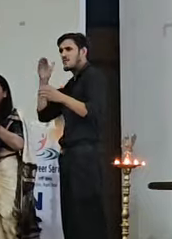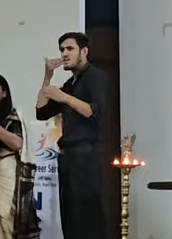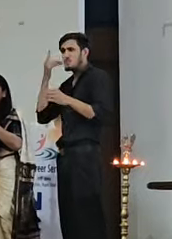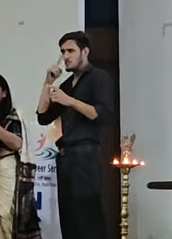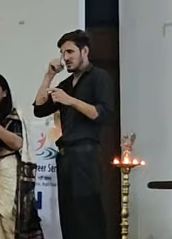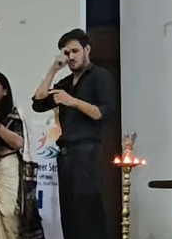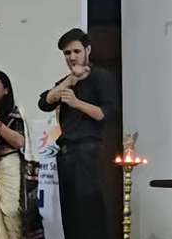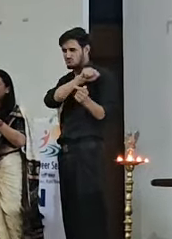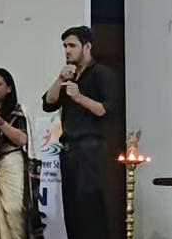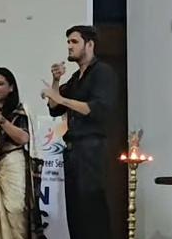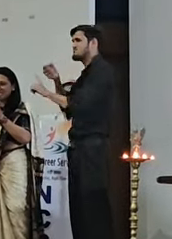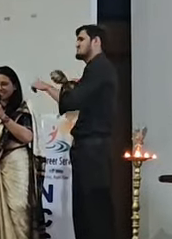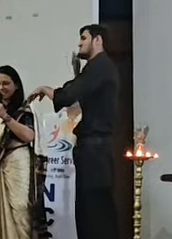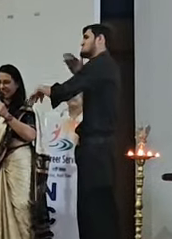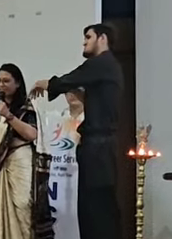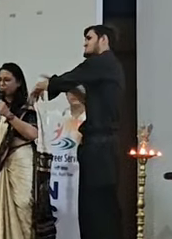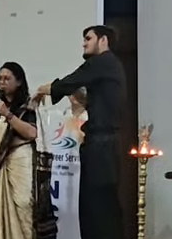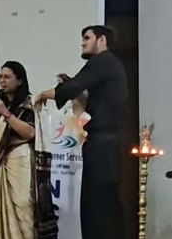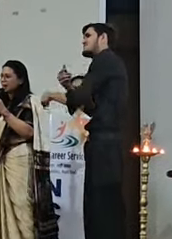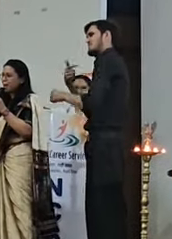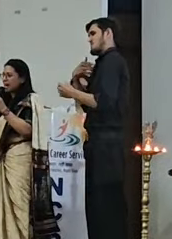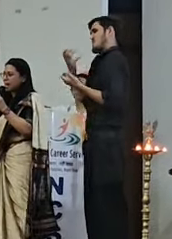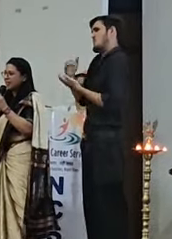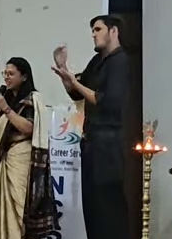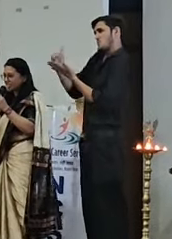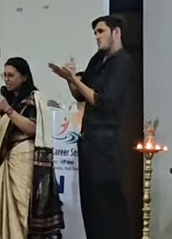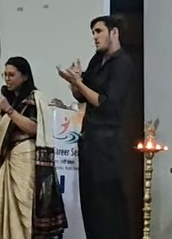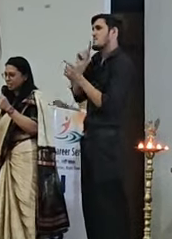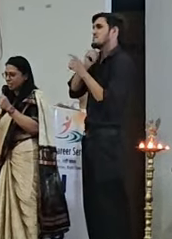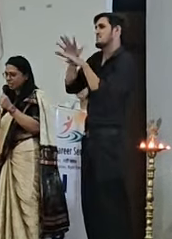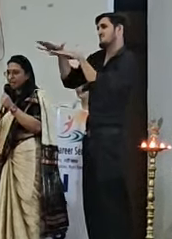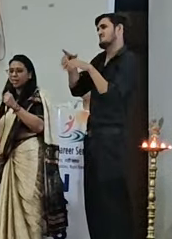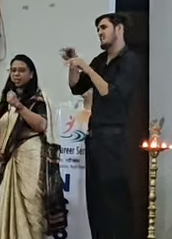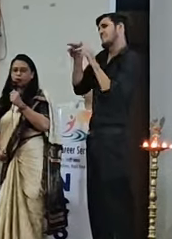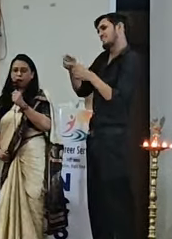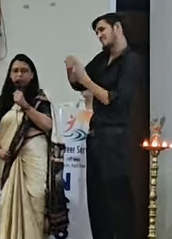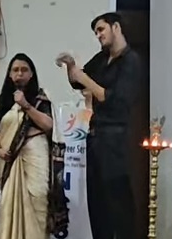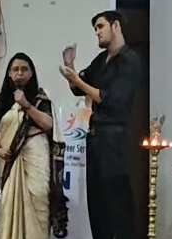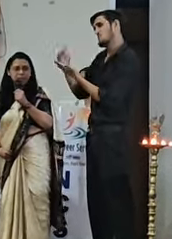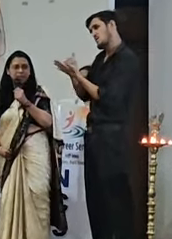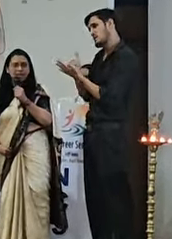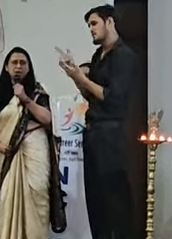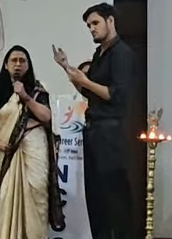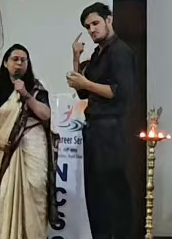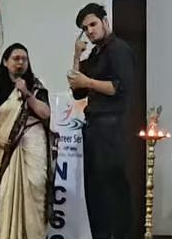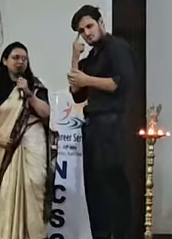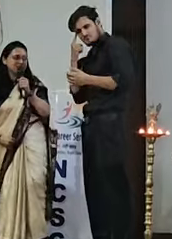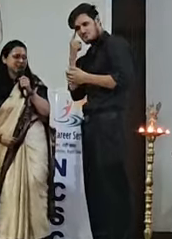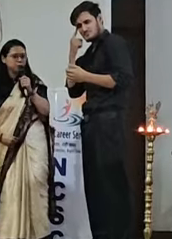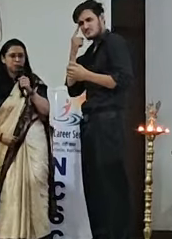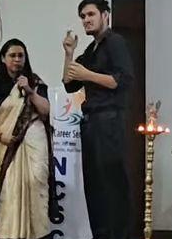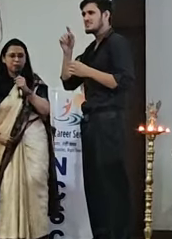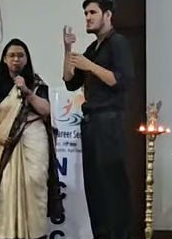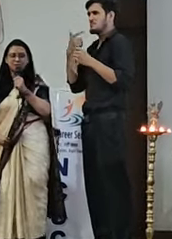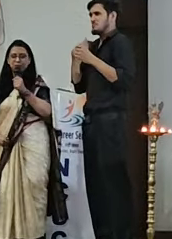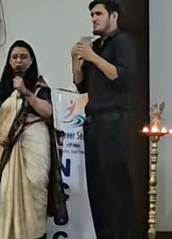अप्रोच किया था कि वो इस तरीके का प्रोग्राम यहाँ पे करना चाहती हैं, तो हमने बोला था बहुत ज्यादा सुविधाओं से युक्त